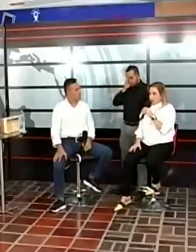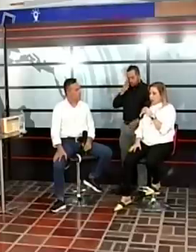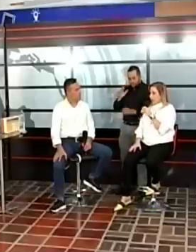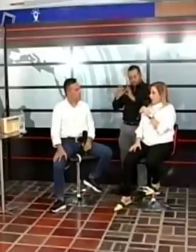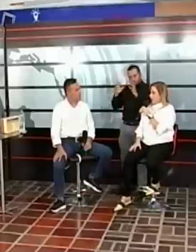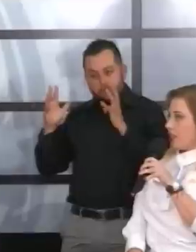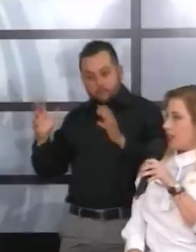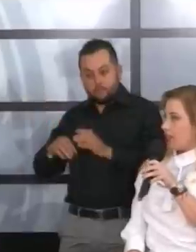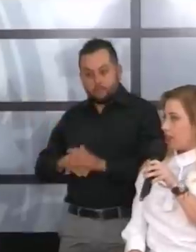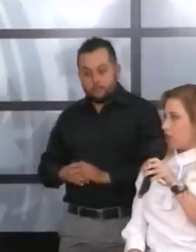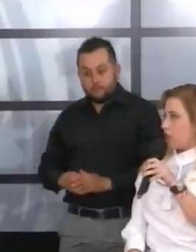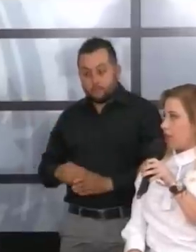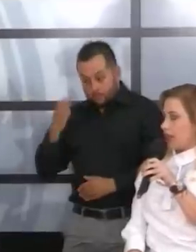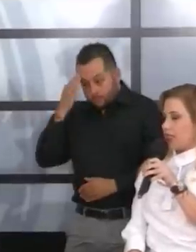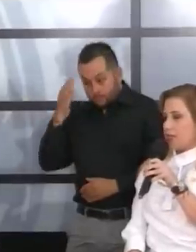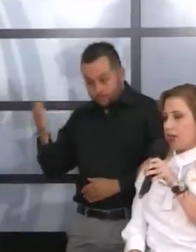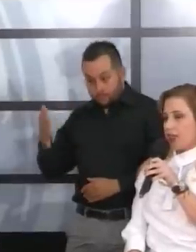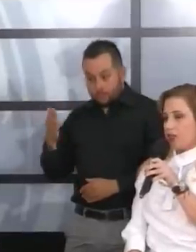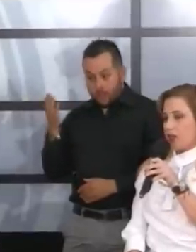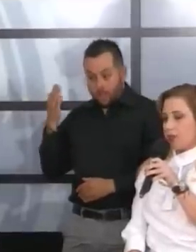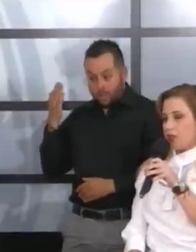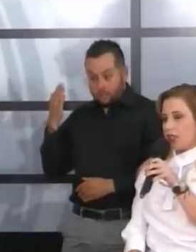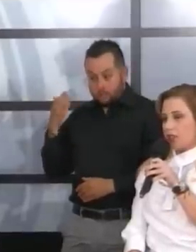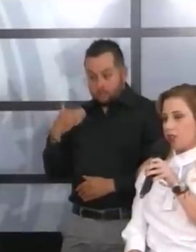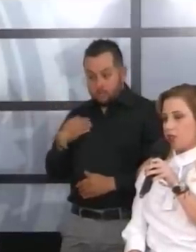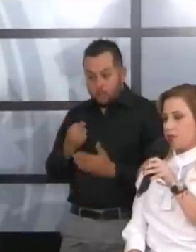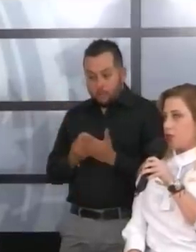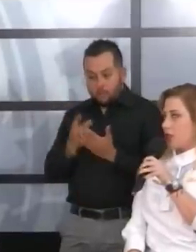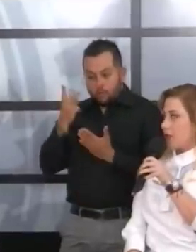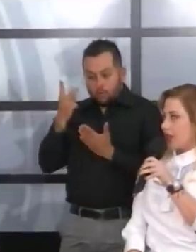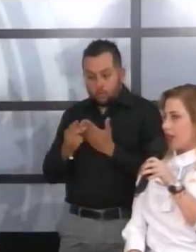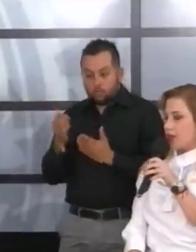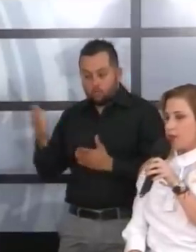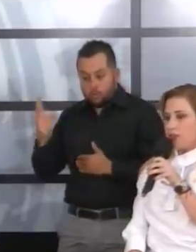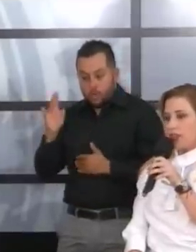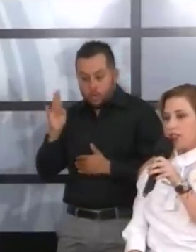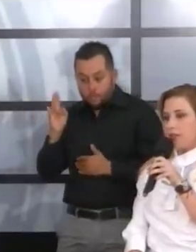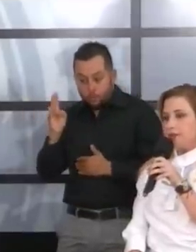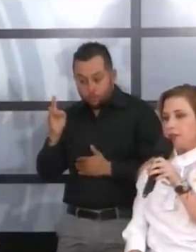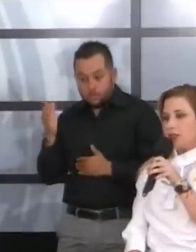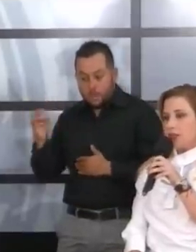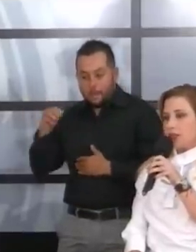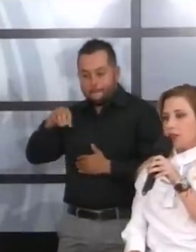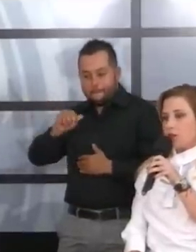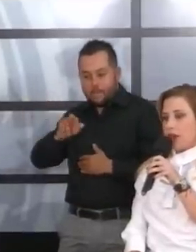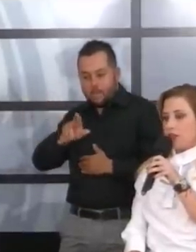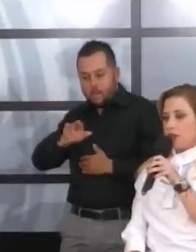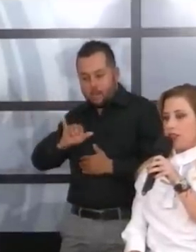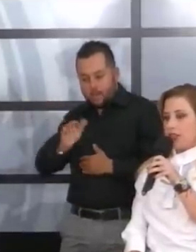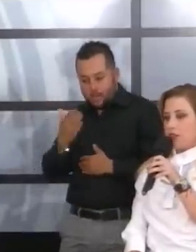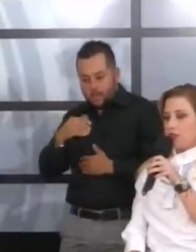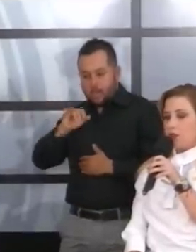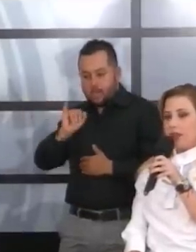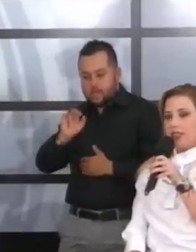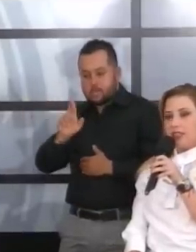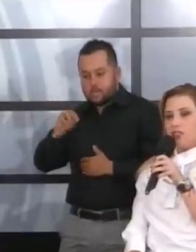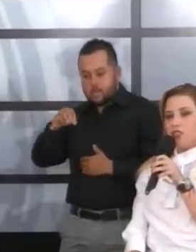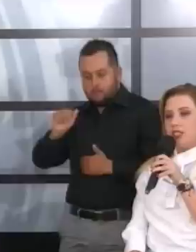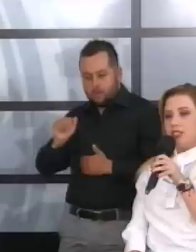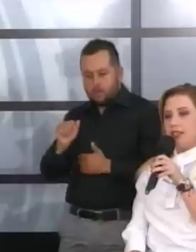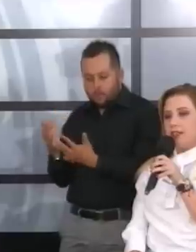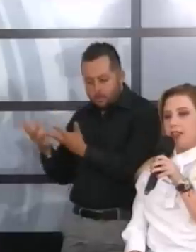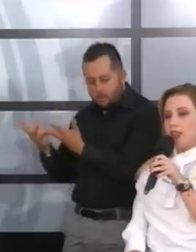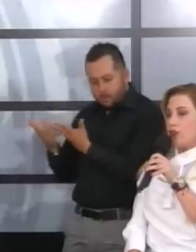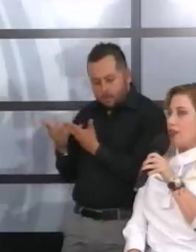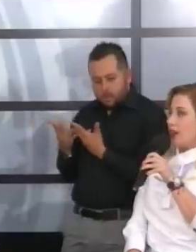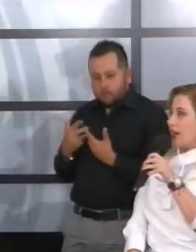Como usted bien lo dice, estuve participando en el proyecto de su esposa María Irma Noreña, cuando ella nos comenta y nos